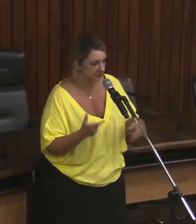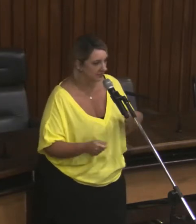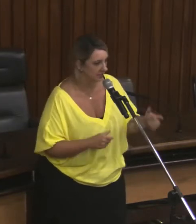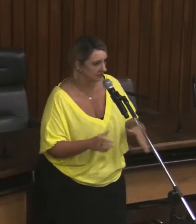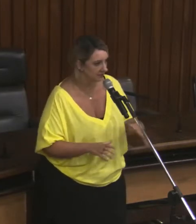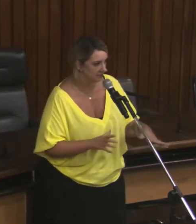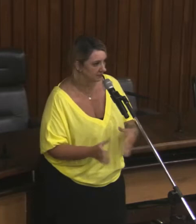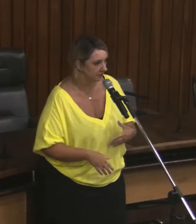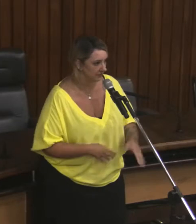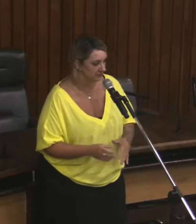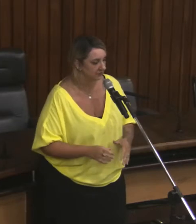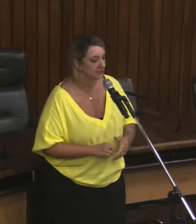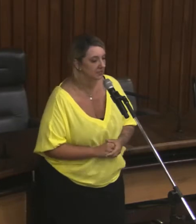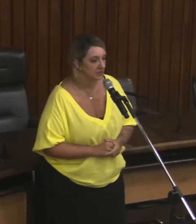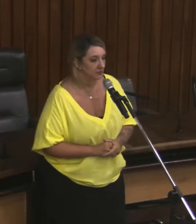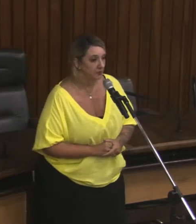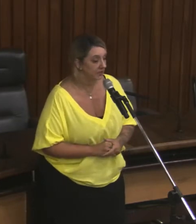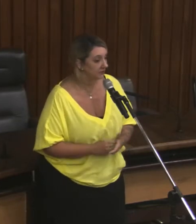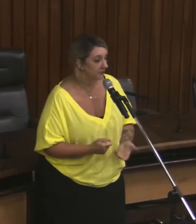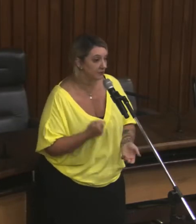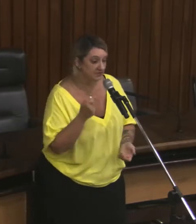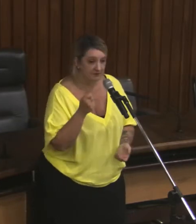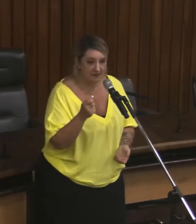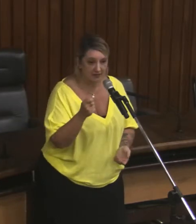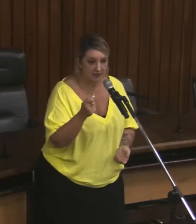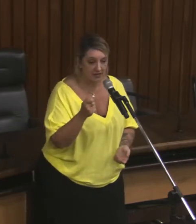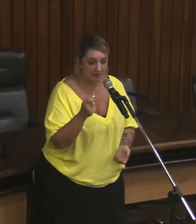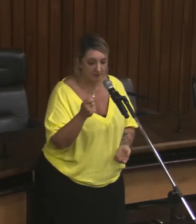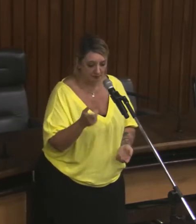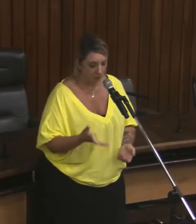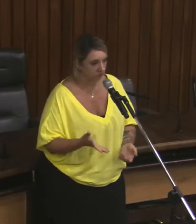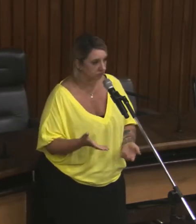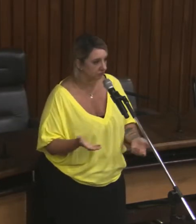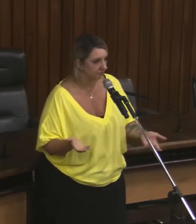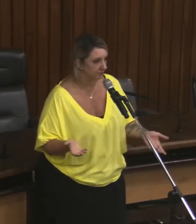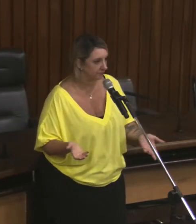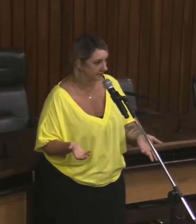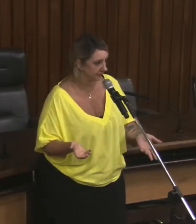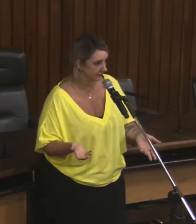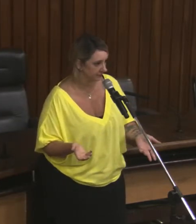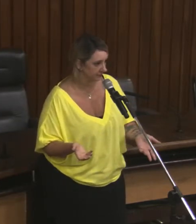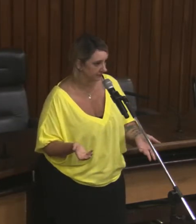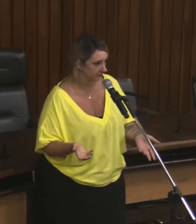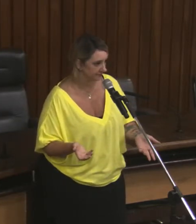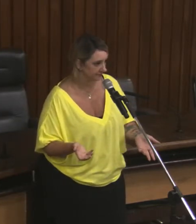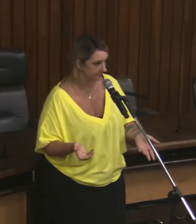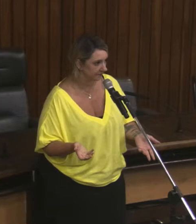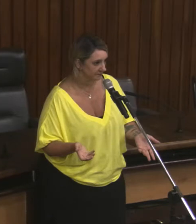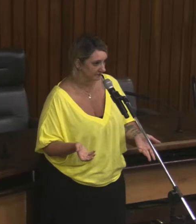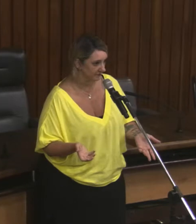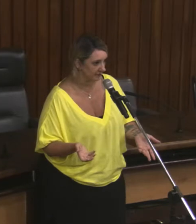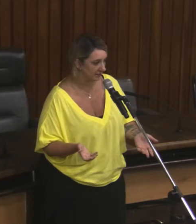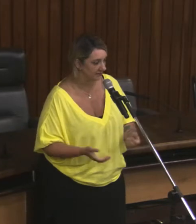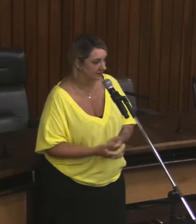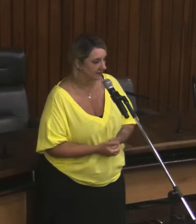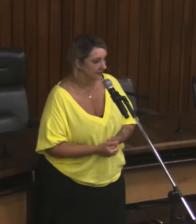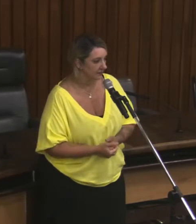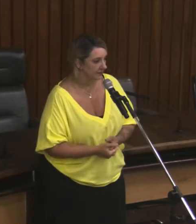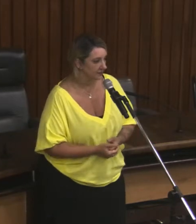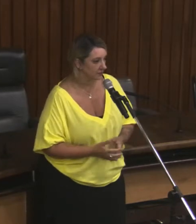storyzinho, assim, bacana. Porque é o tempo que você vai olhar, pum, perdeu. Né? E, como